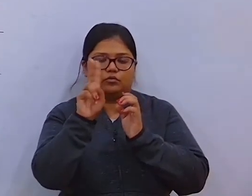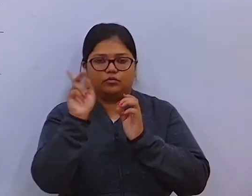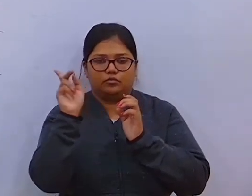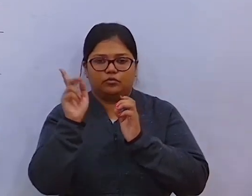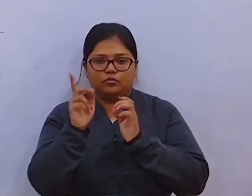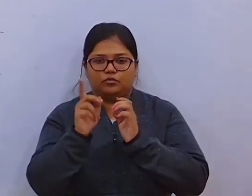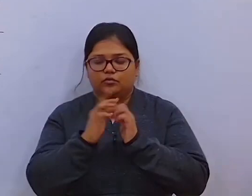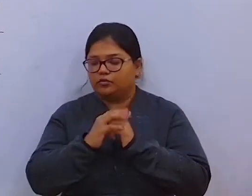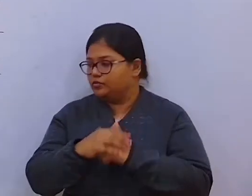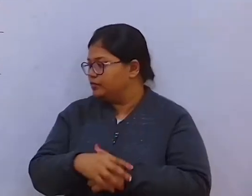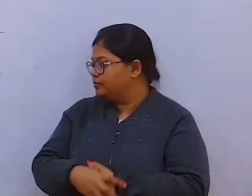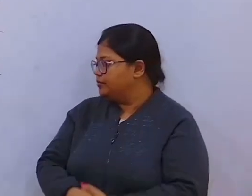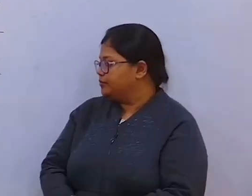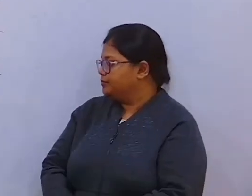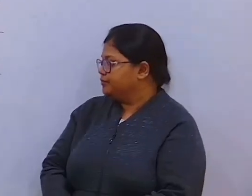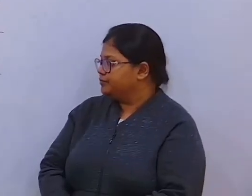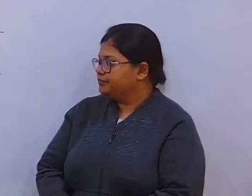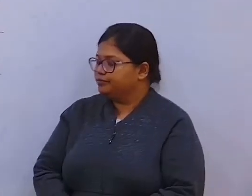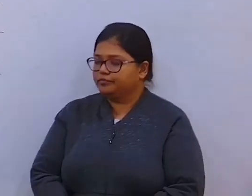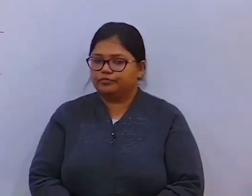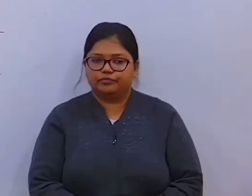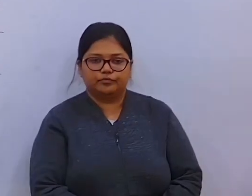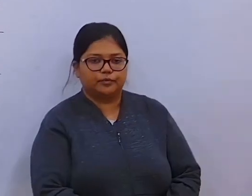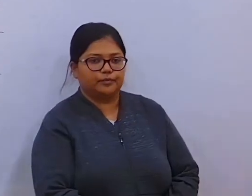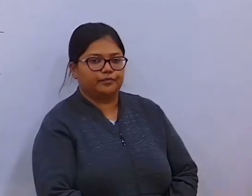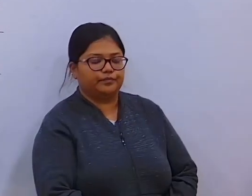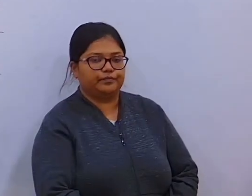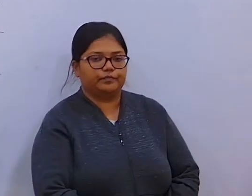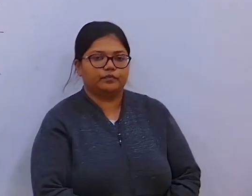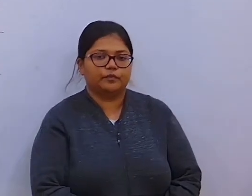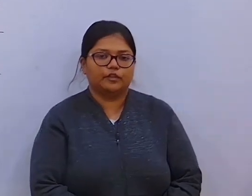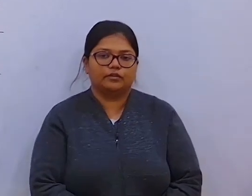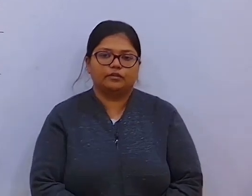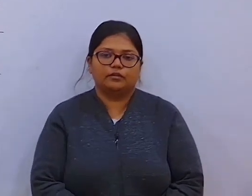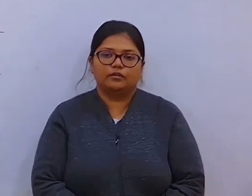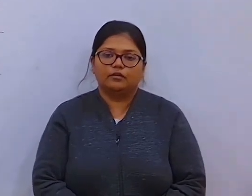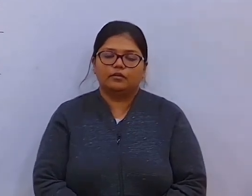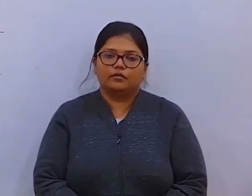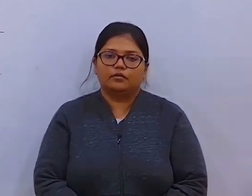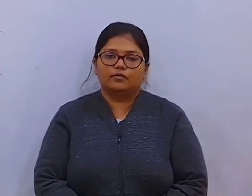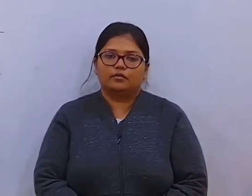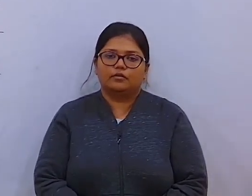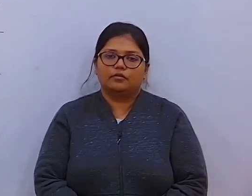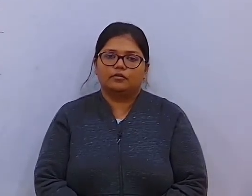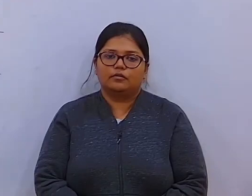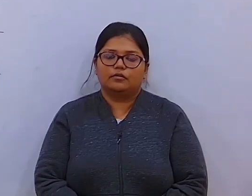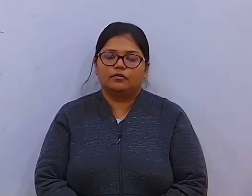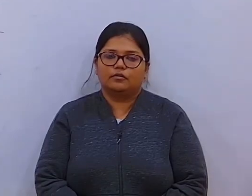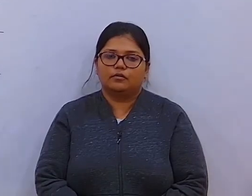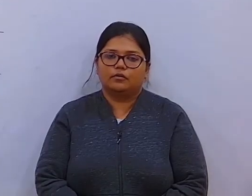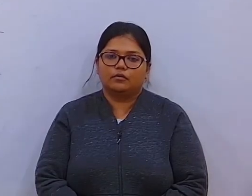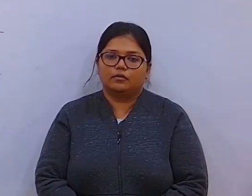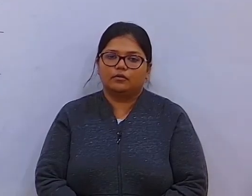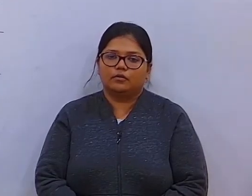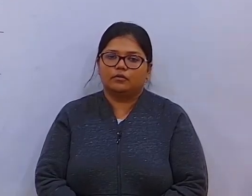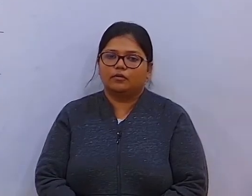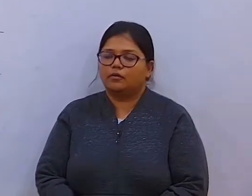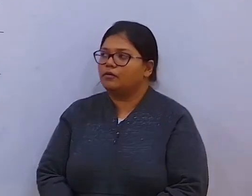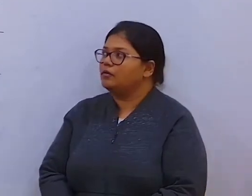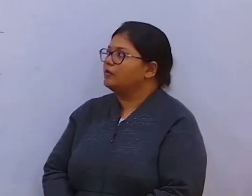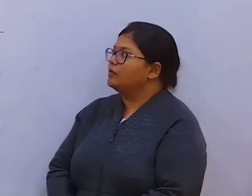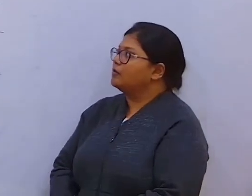काट दिया गया है, उन एरियाज को कौन कौन सा नाम दिया गया है, ये हम बचपन से पढ़ते हुए आ रहे हैं, उत्तरी